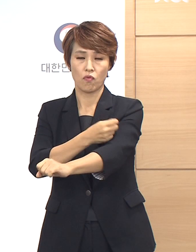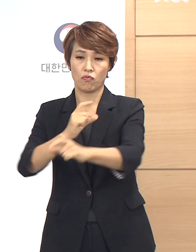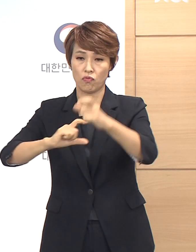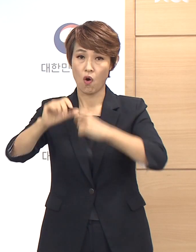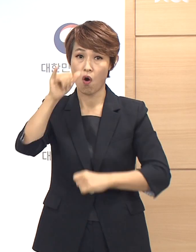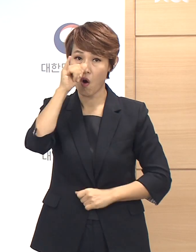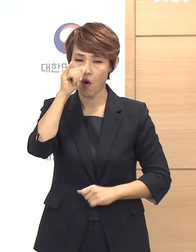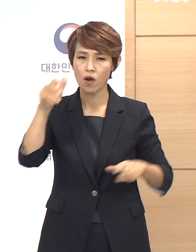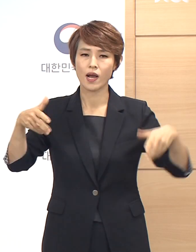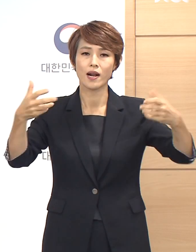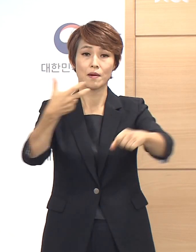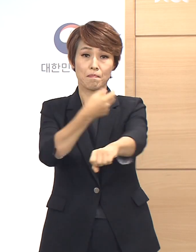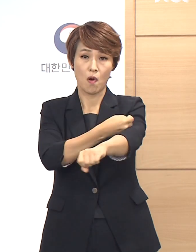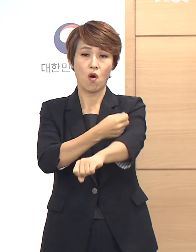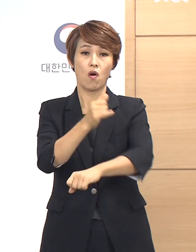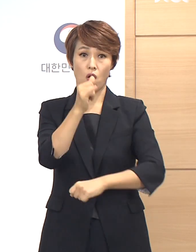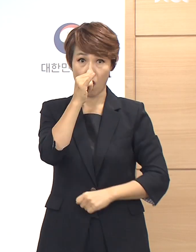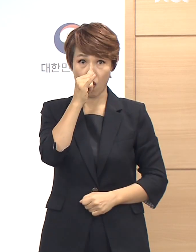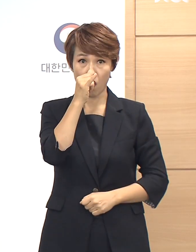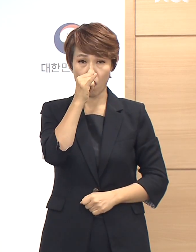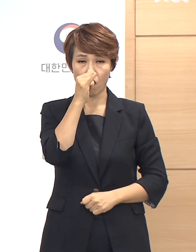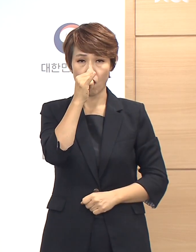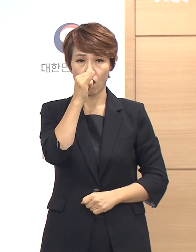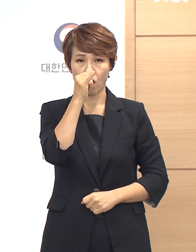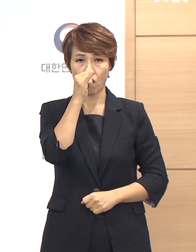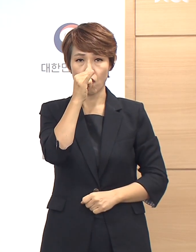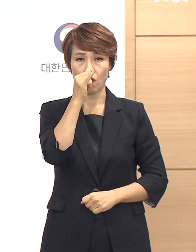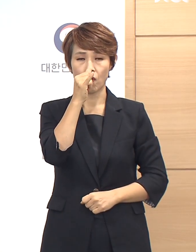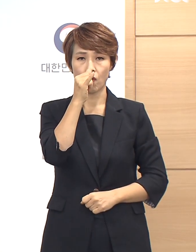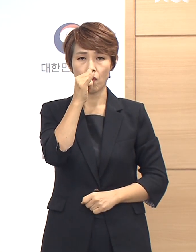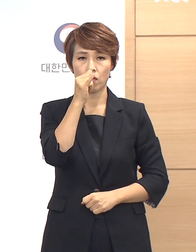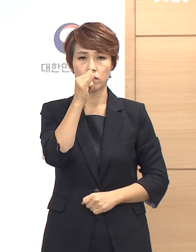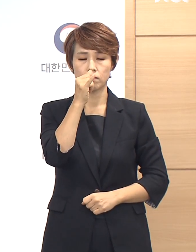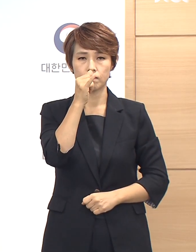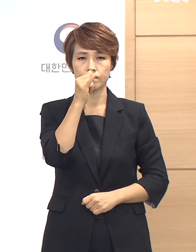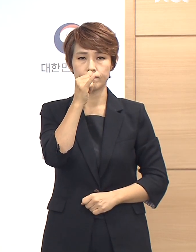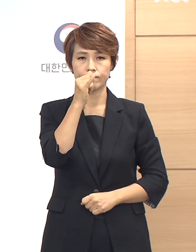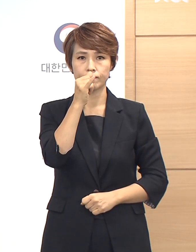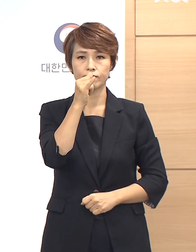혹은 가을 백신이라고 부르는 한 번의 백신이 들어간다면 상당한